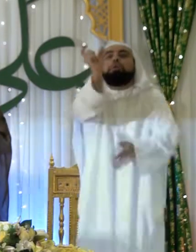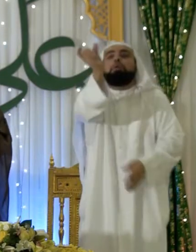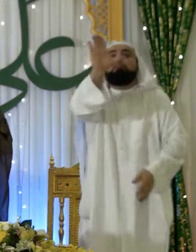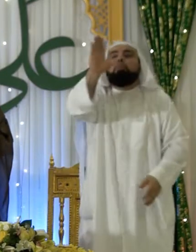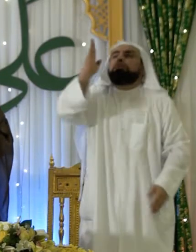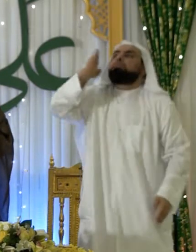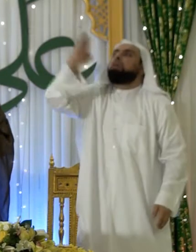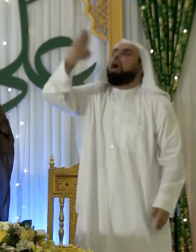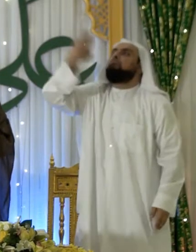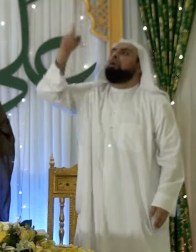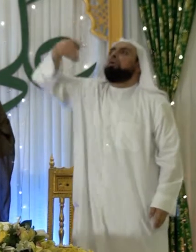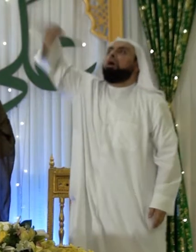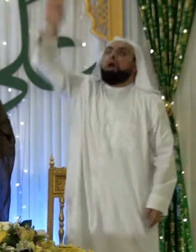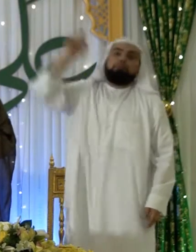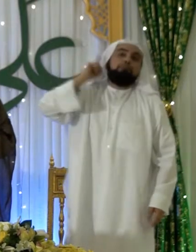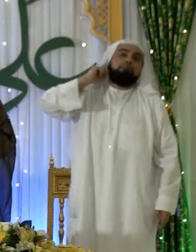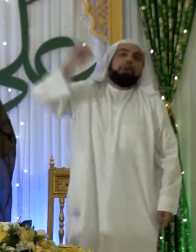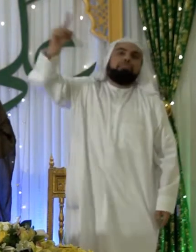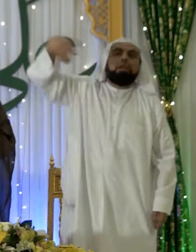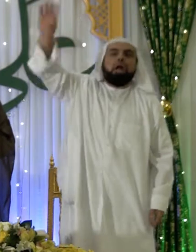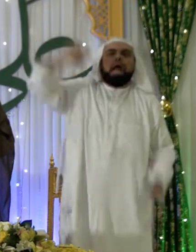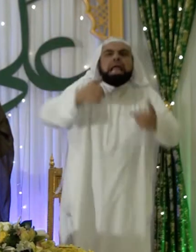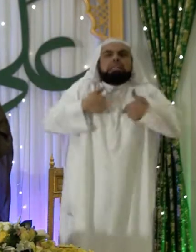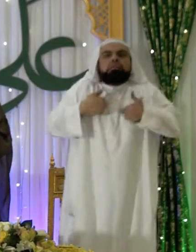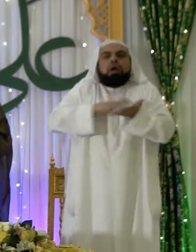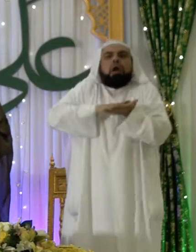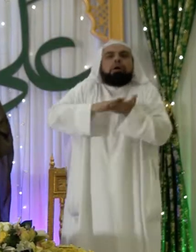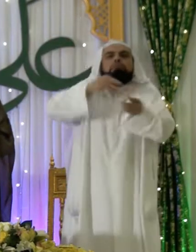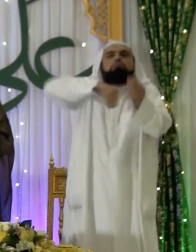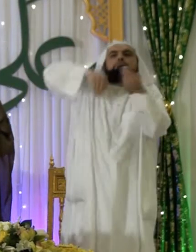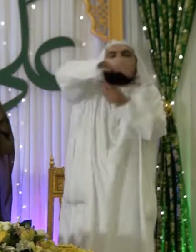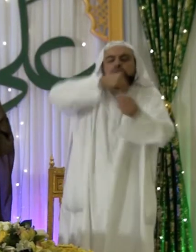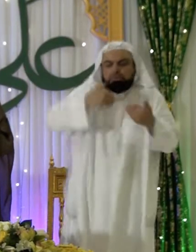أن يهاجر بأهل بيته